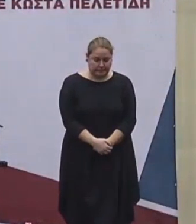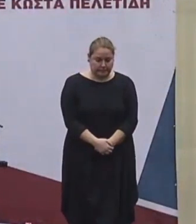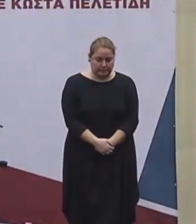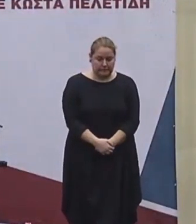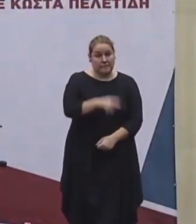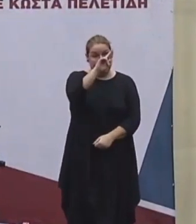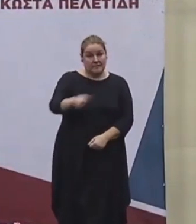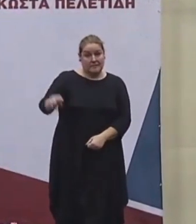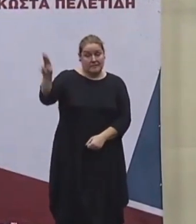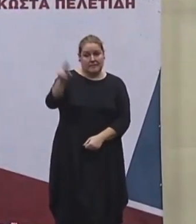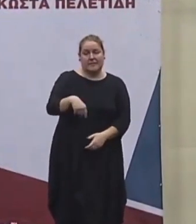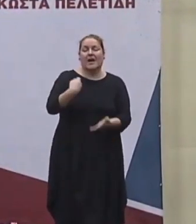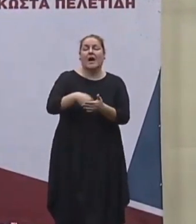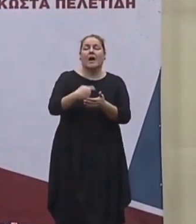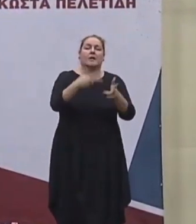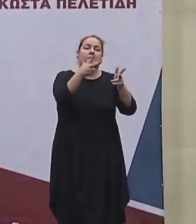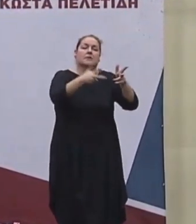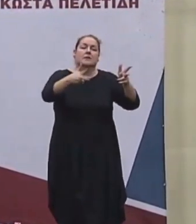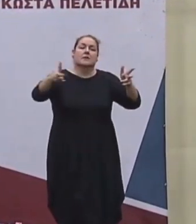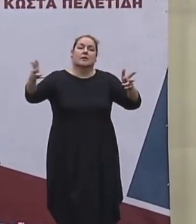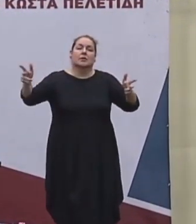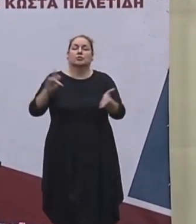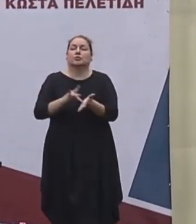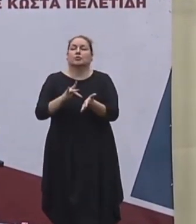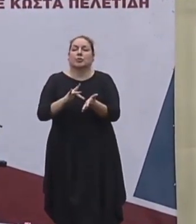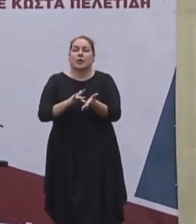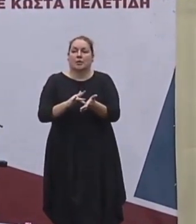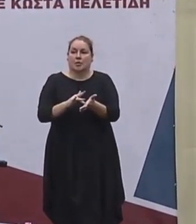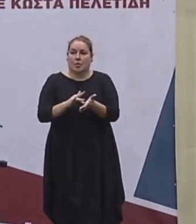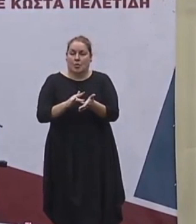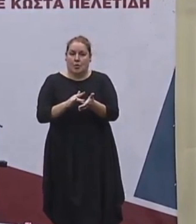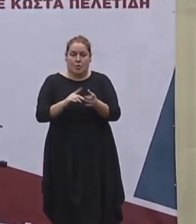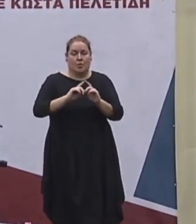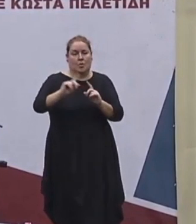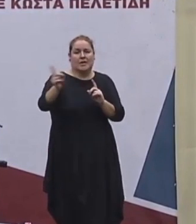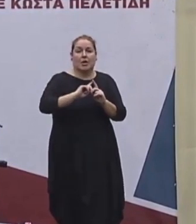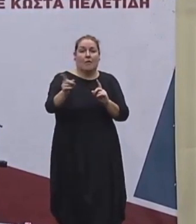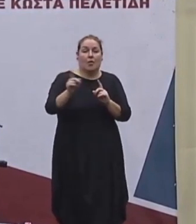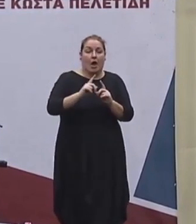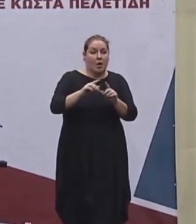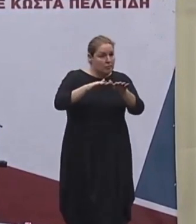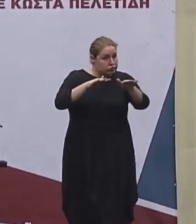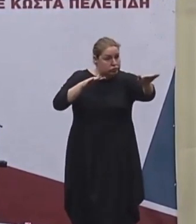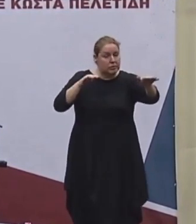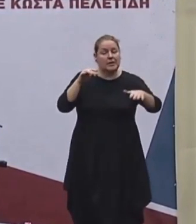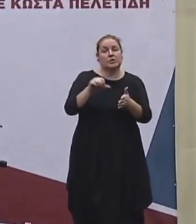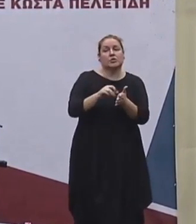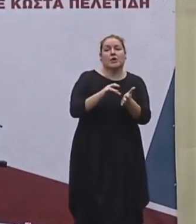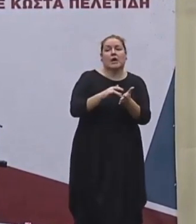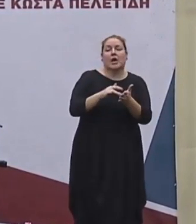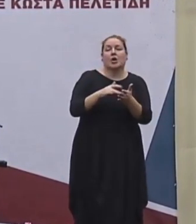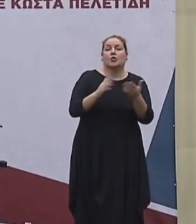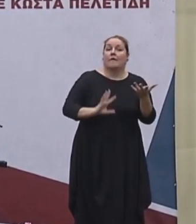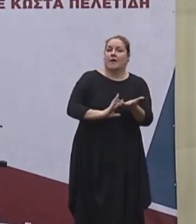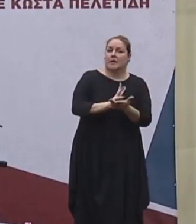Καταργήσαμε το χαράτσι των παρκομέτρων στο κέντρο, όπως είπα και προηγουμένως. Το κυκλοφοριακό βελτιώνεται. Δημιουργήσαμε